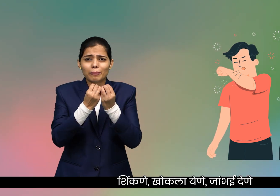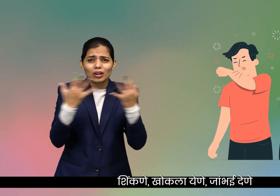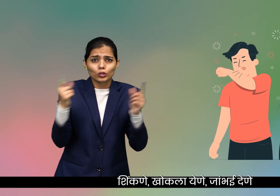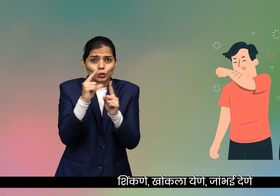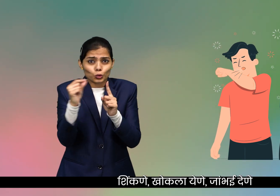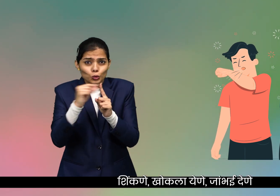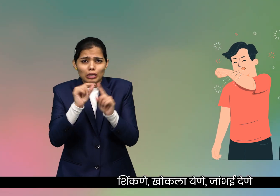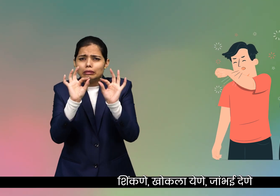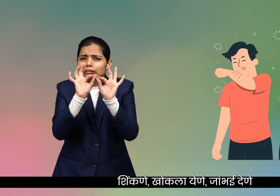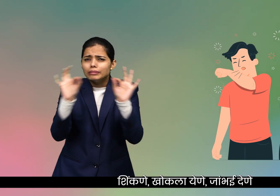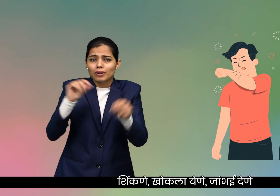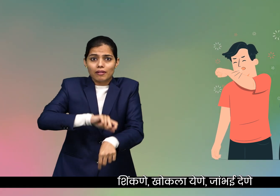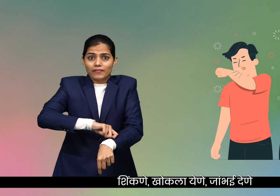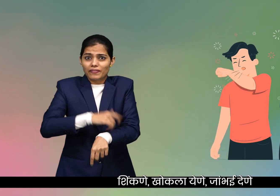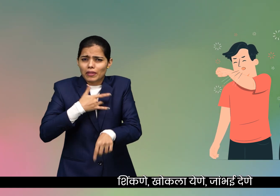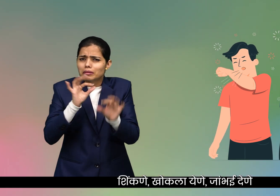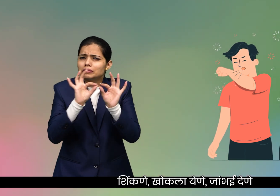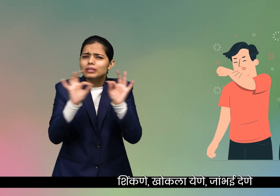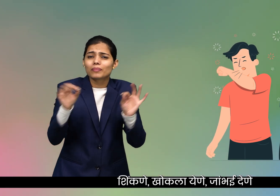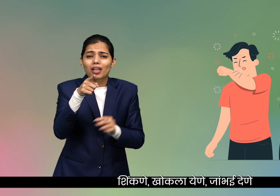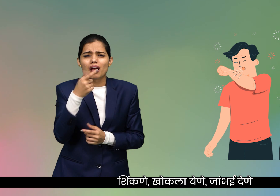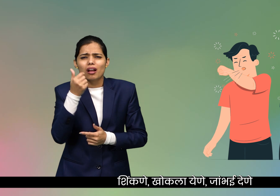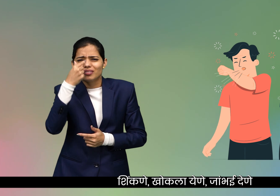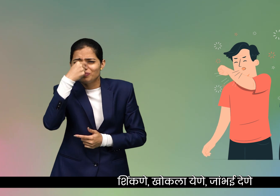शिंकणे, खोकला येणे, जांभई देणे